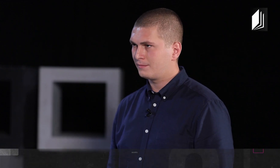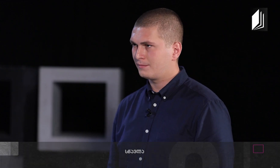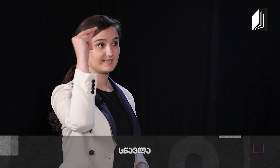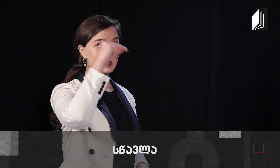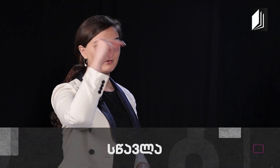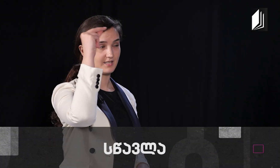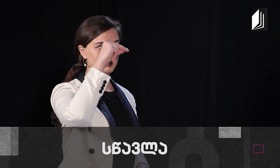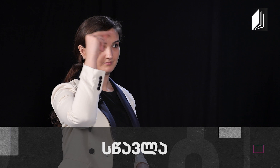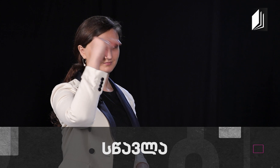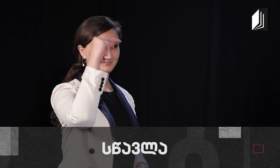სწავლა.